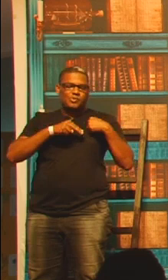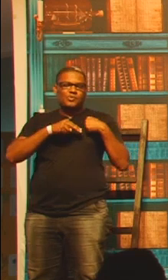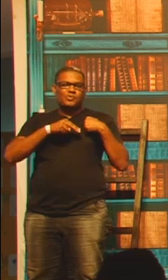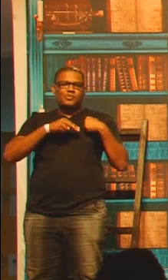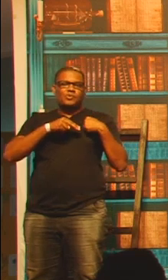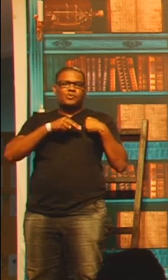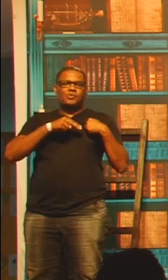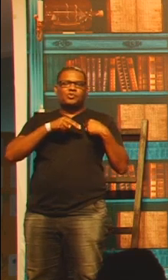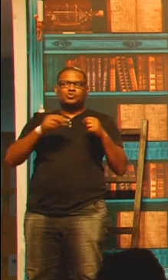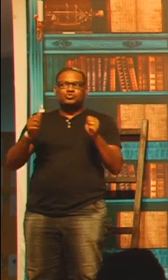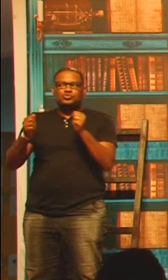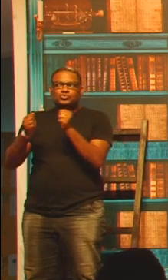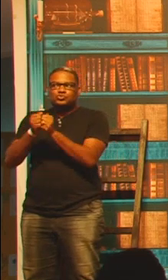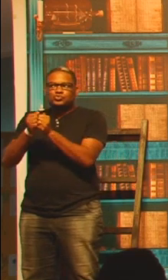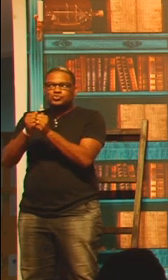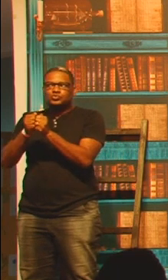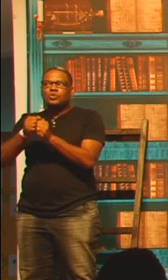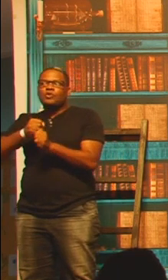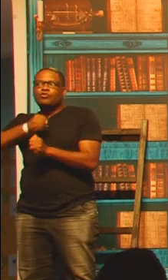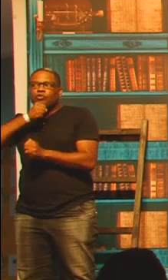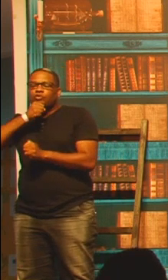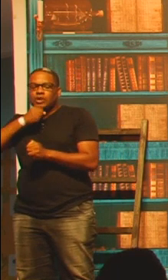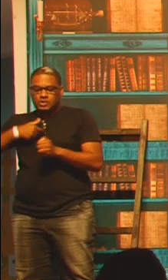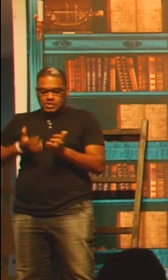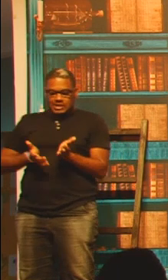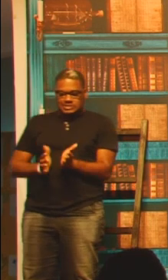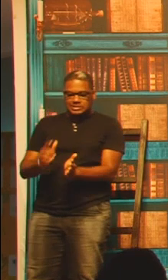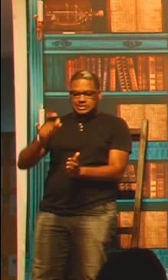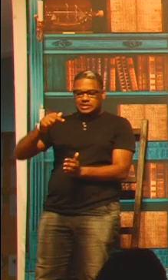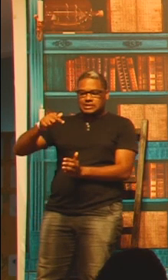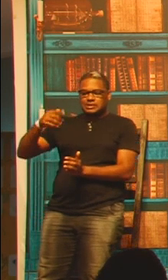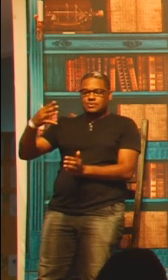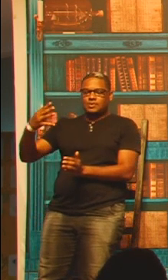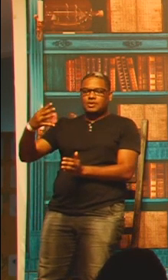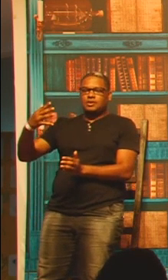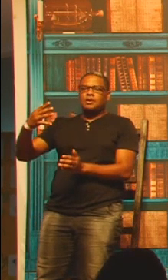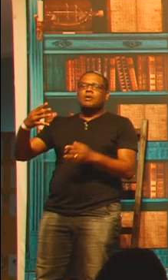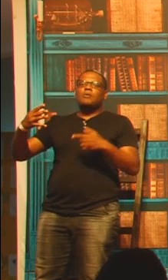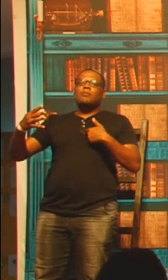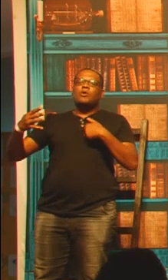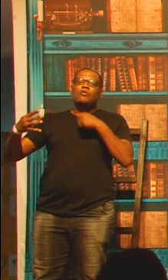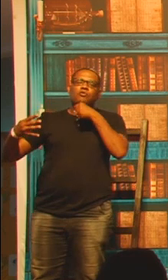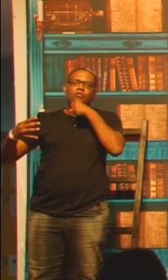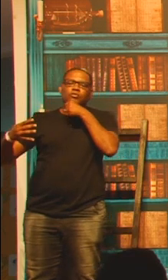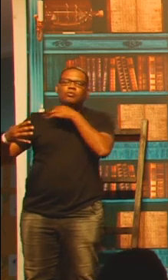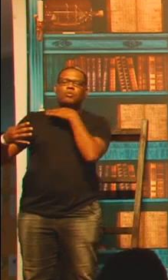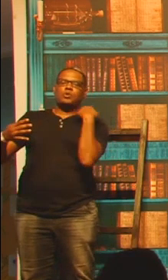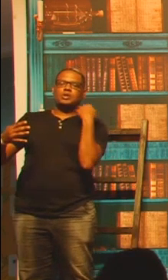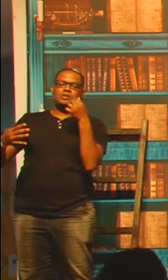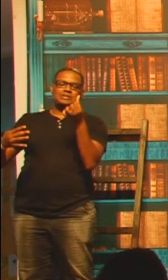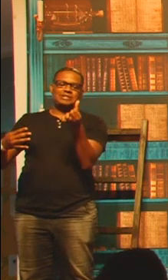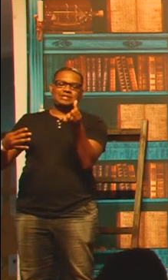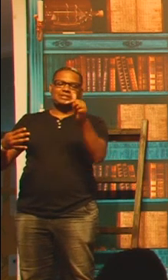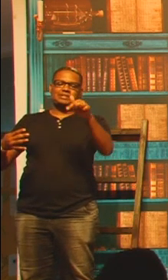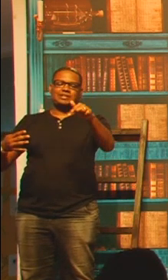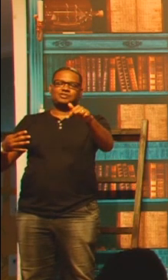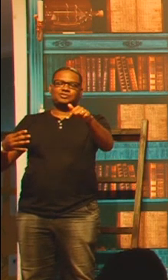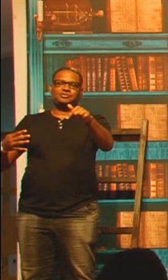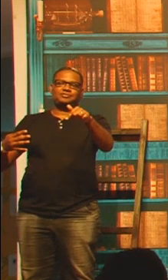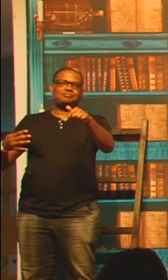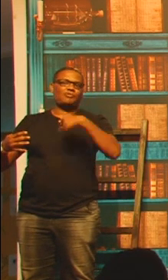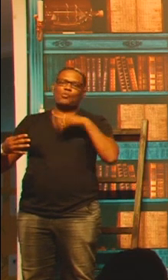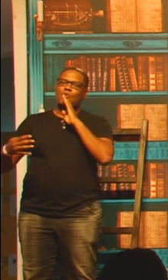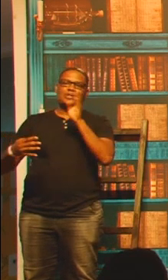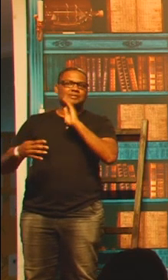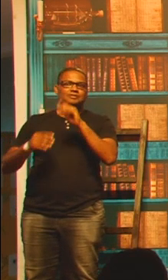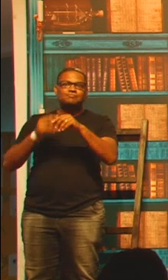o avô. Eu nasci em 74, meu avô morreu em 67. Então, eu não conheci o Assad, eu só conheci as histórias